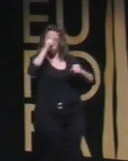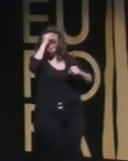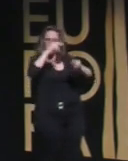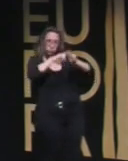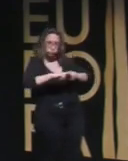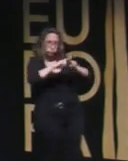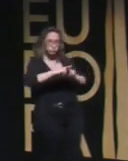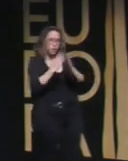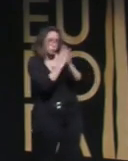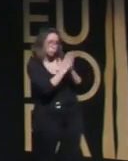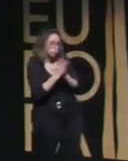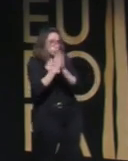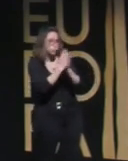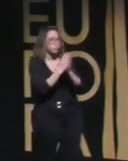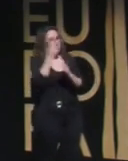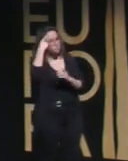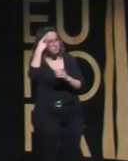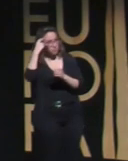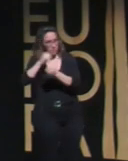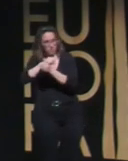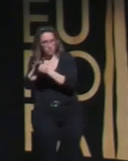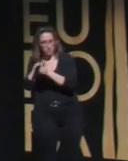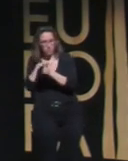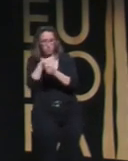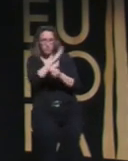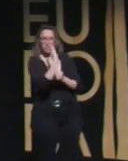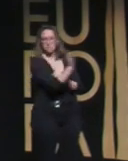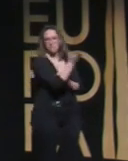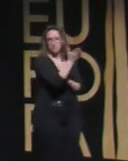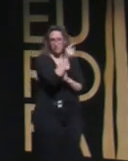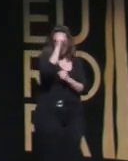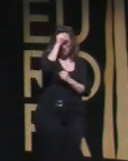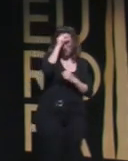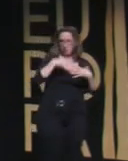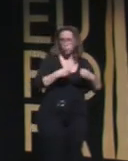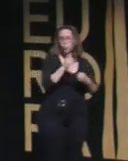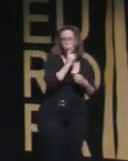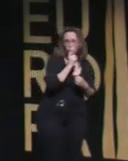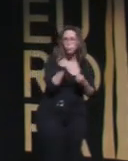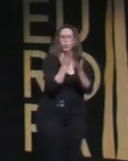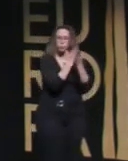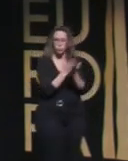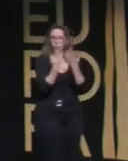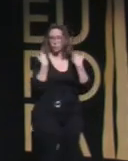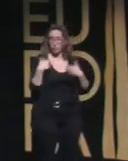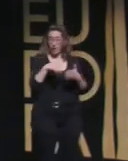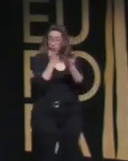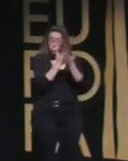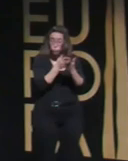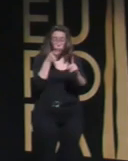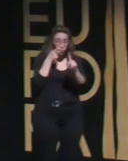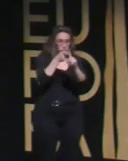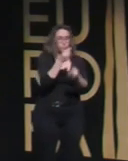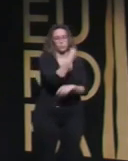que analiza el impacto de la COVID-19 en la salud mental de los más jóvenes. Es un estudio que está destinado a jóvenes de